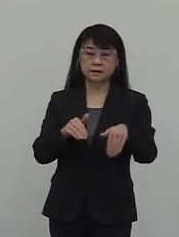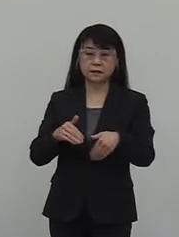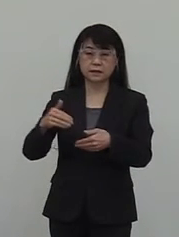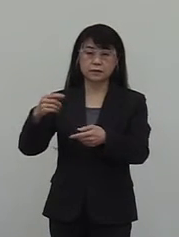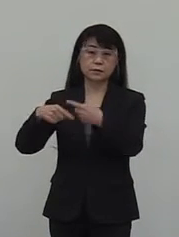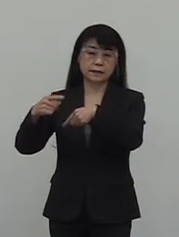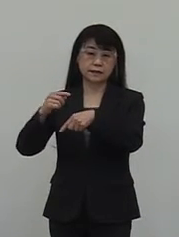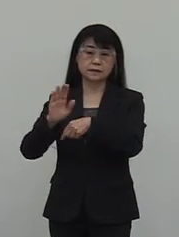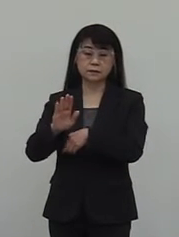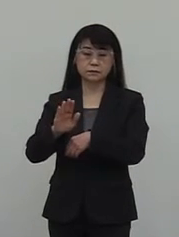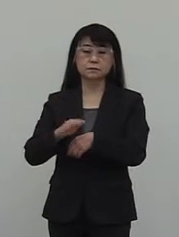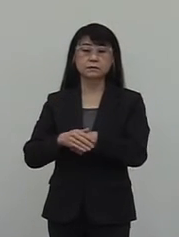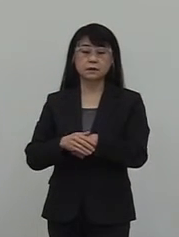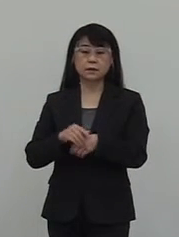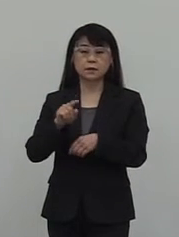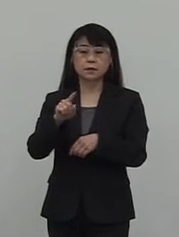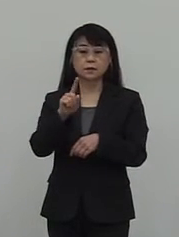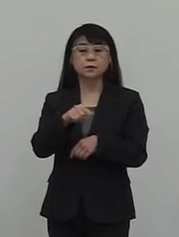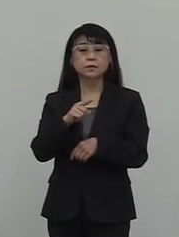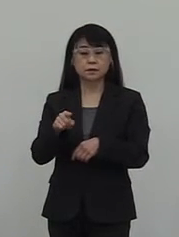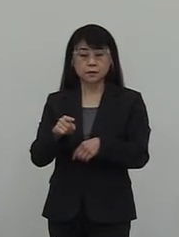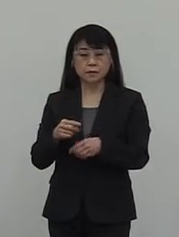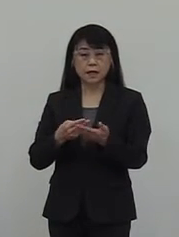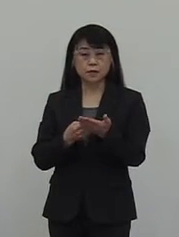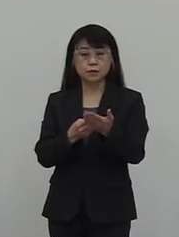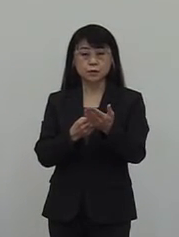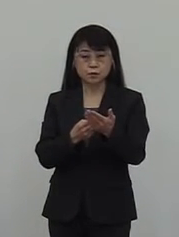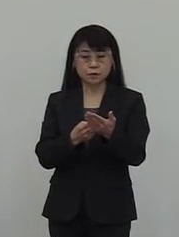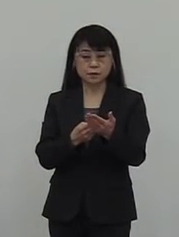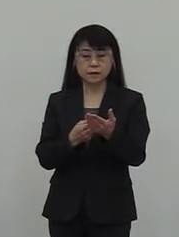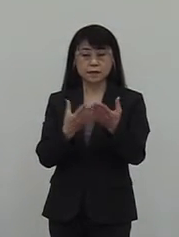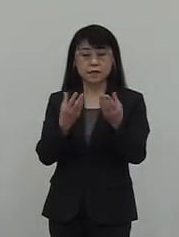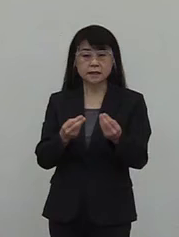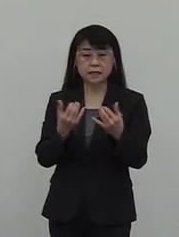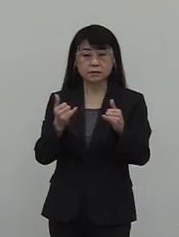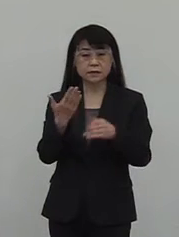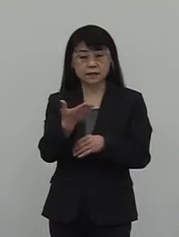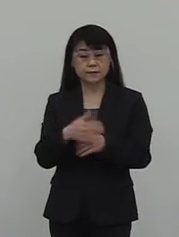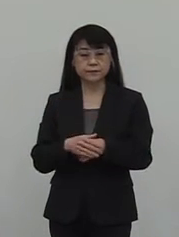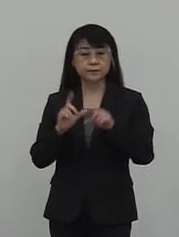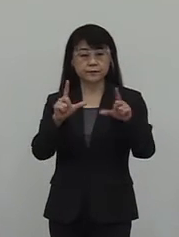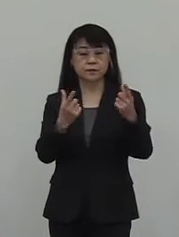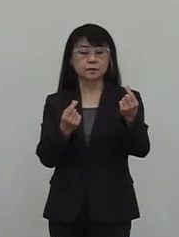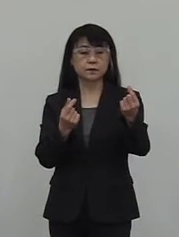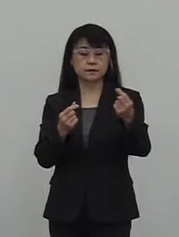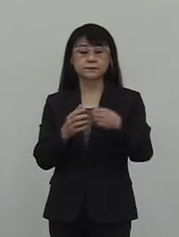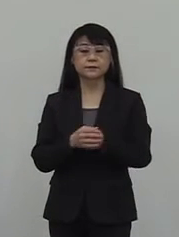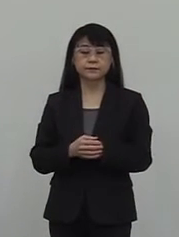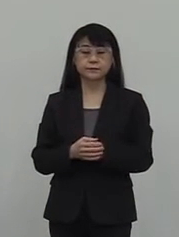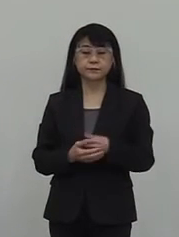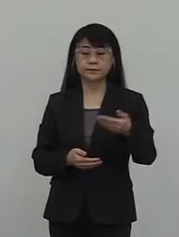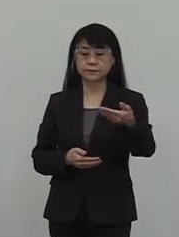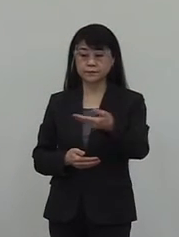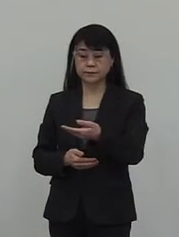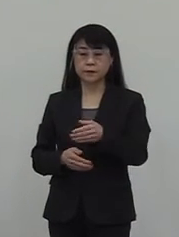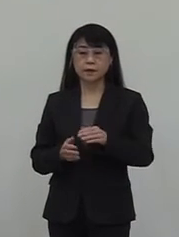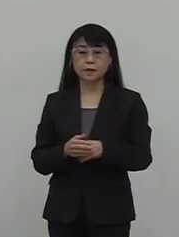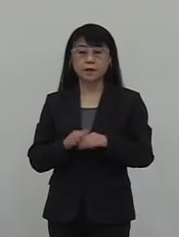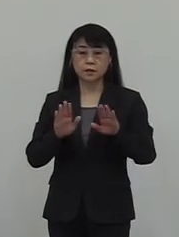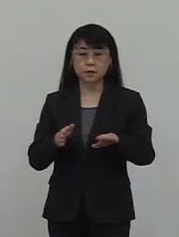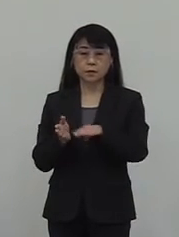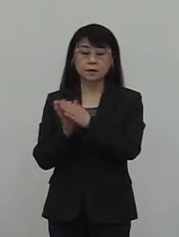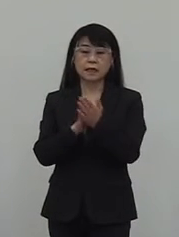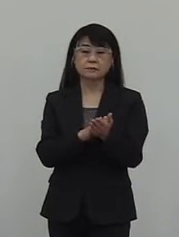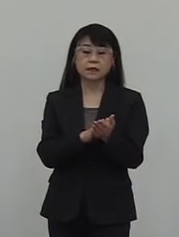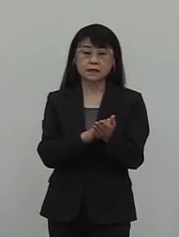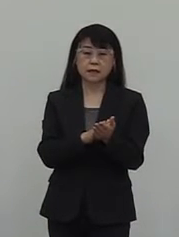ども、この方は入院しておられた方という理解でよろしいでしょうか。 はい、結構です。 本日お亡くなりになった